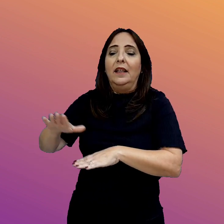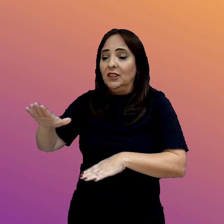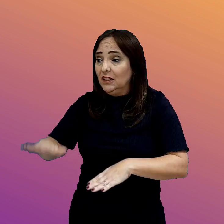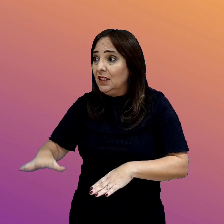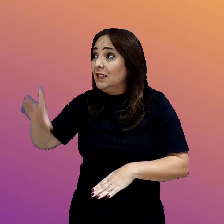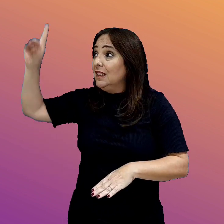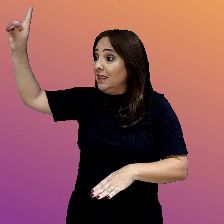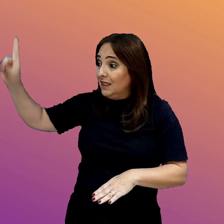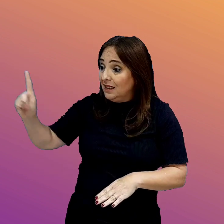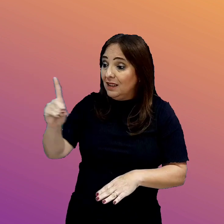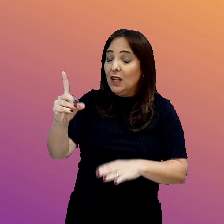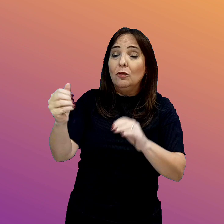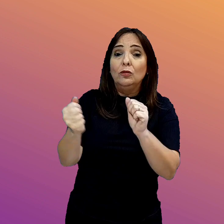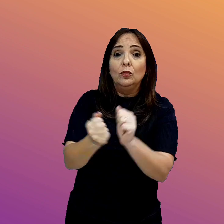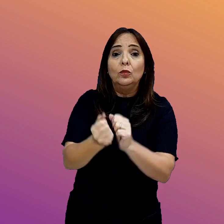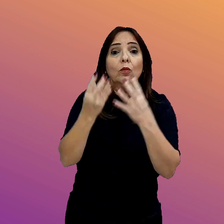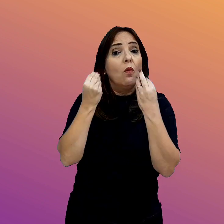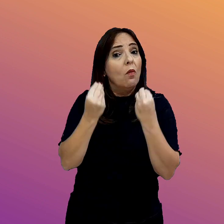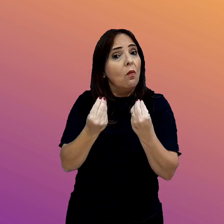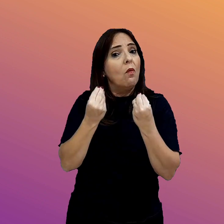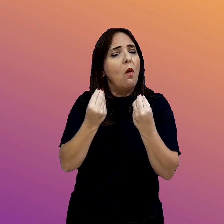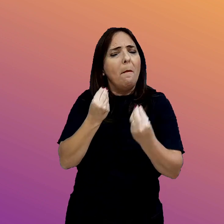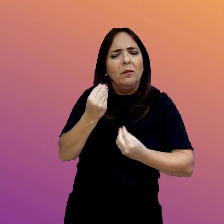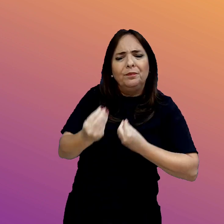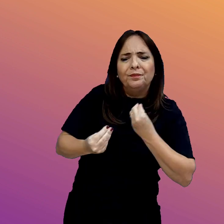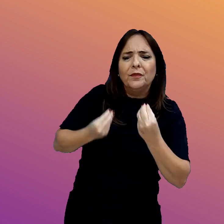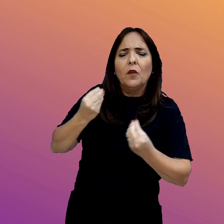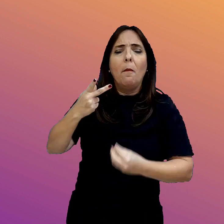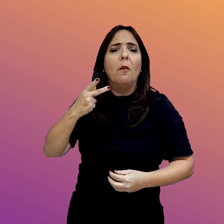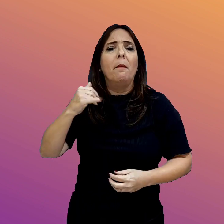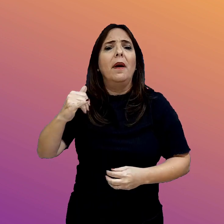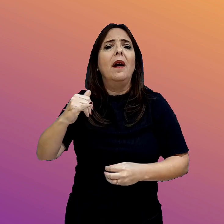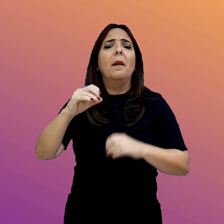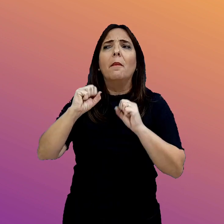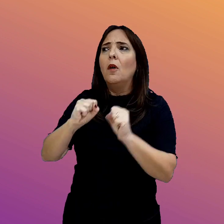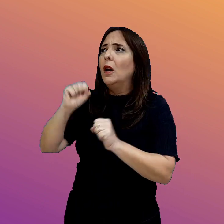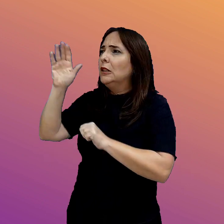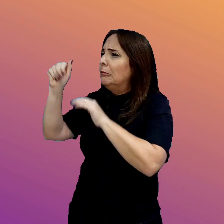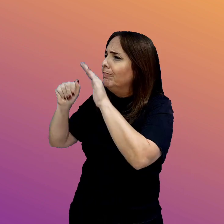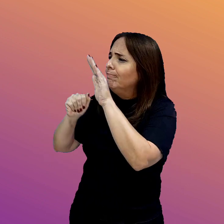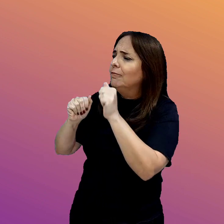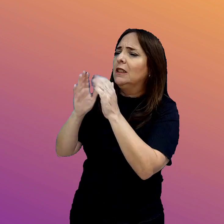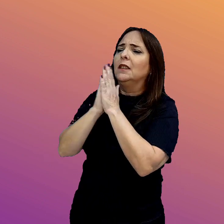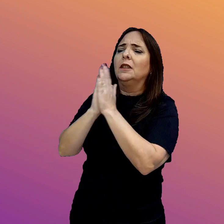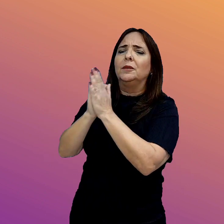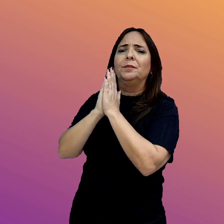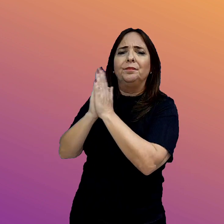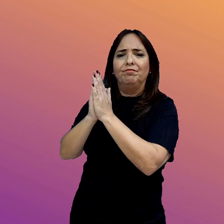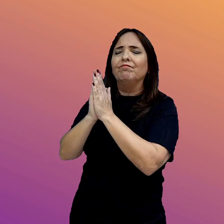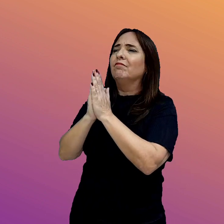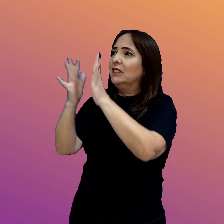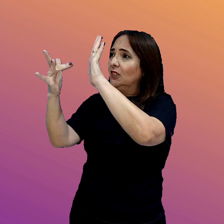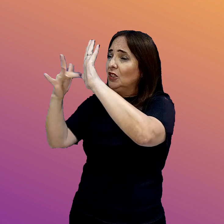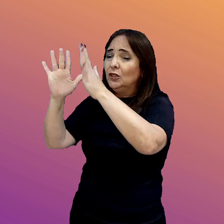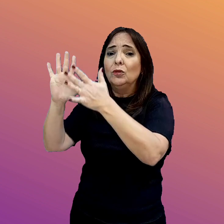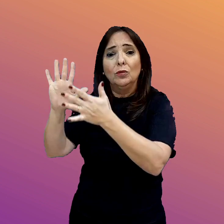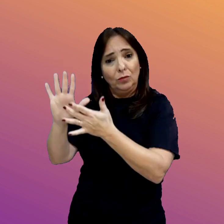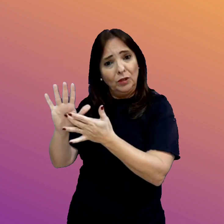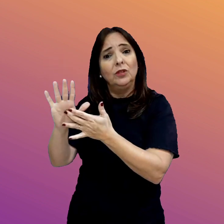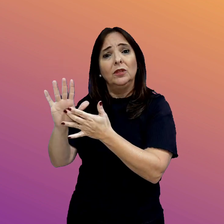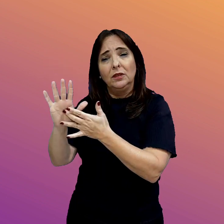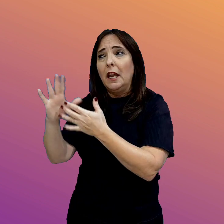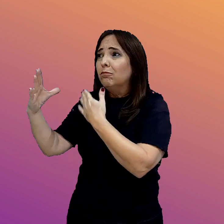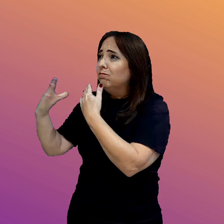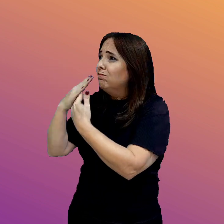Como que os pais podem buscar essa presença de Jesus ainda mais de perto e ajudar as crianças